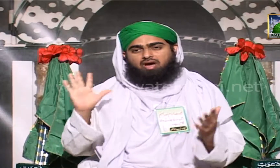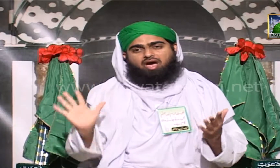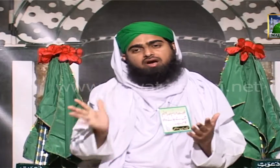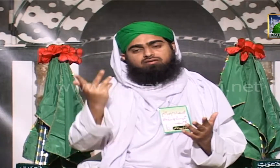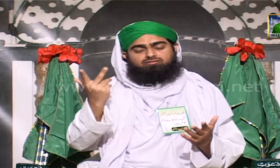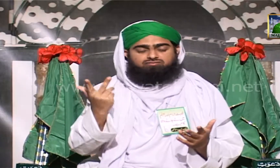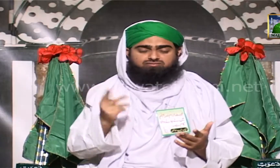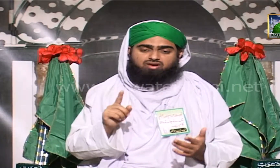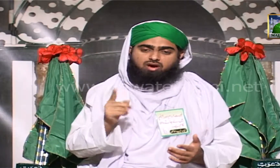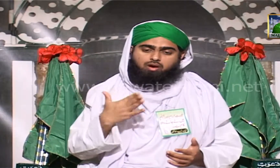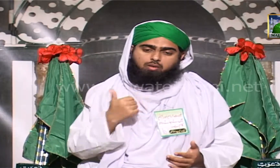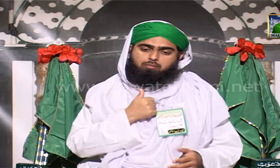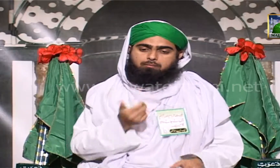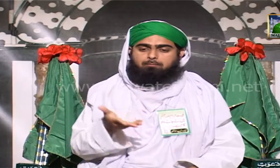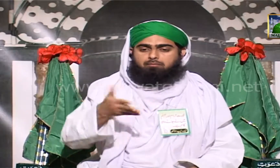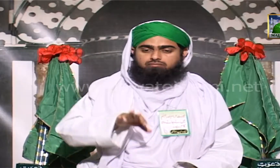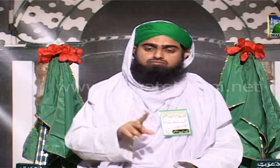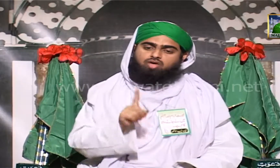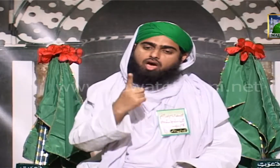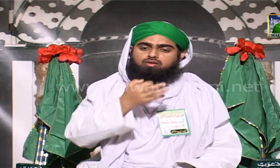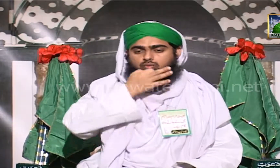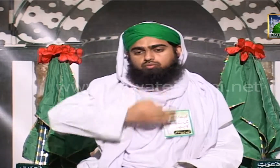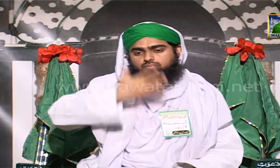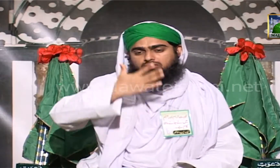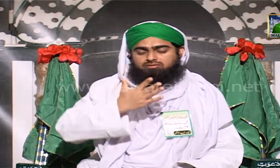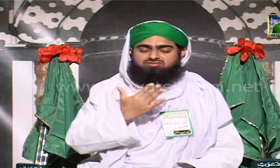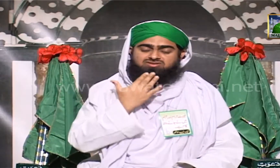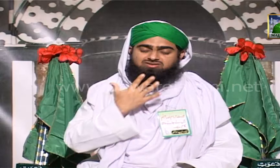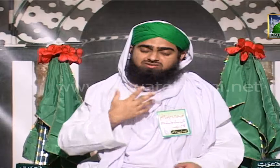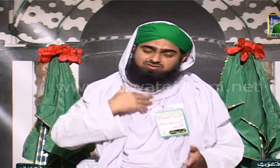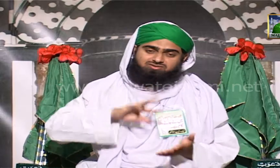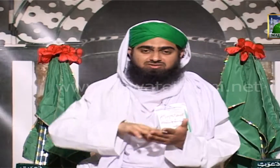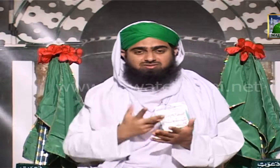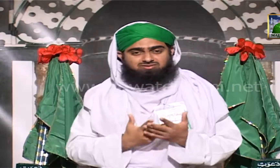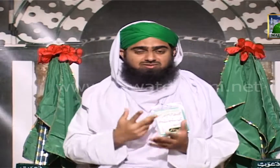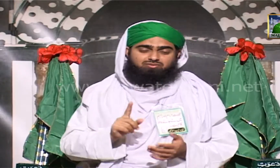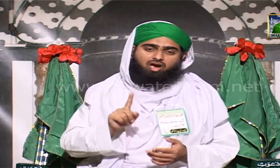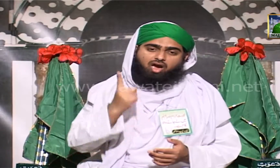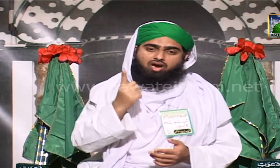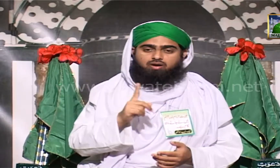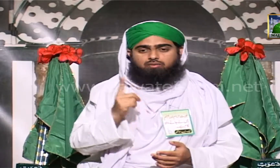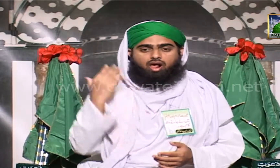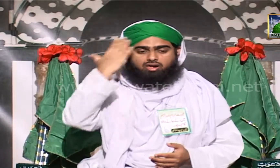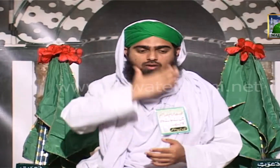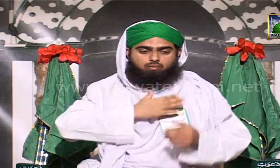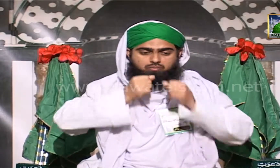بار سبحان اللہ کہنے کے لیے ترس کر رہ جاؤ گے، ایک بار درود شریف پڑھنے کے لیے ترس جاؤ گے، ایک بار لا الہ الا اللہ کہنے کے لیے ترس جاؤ